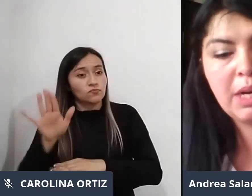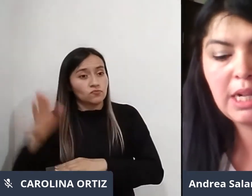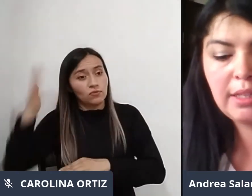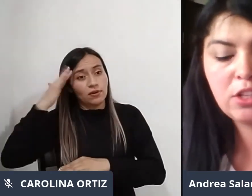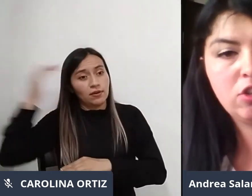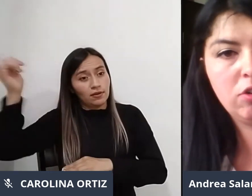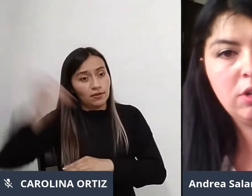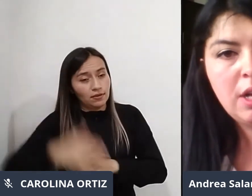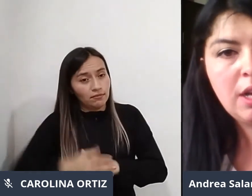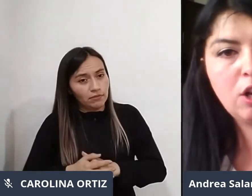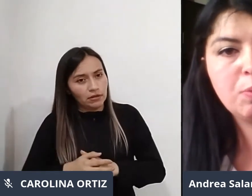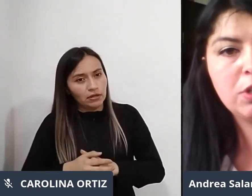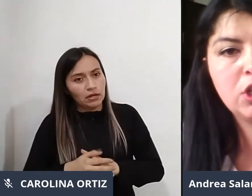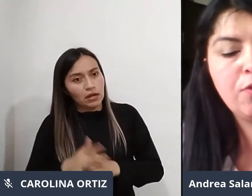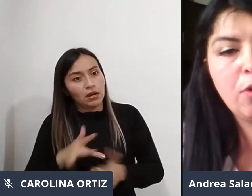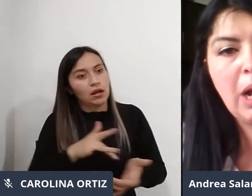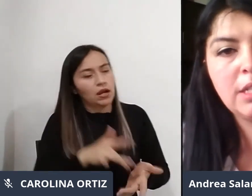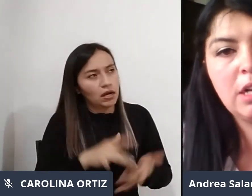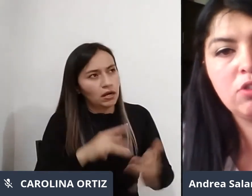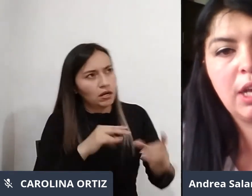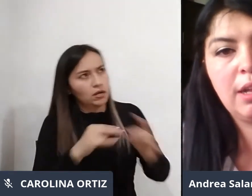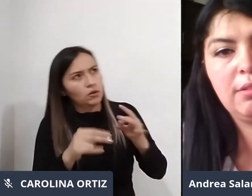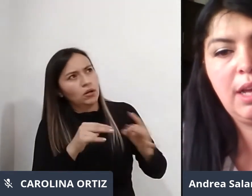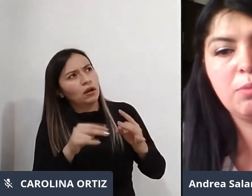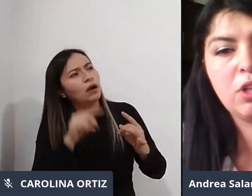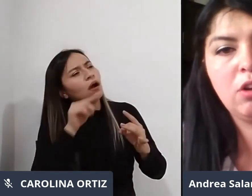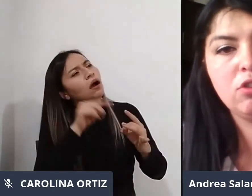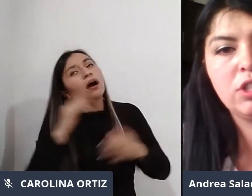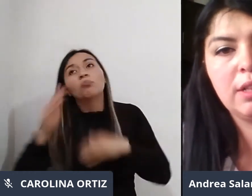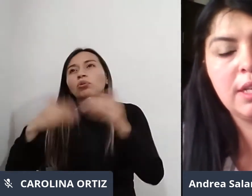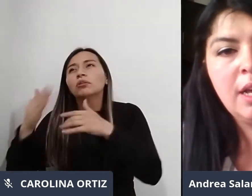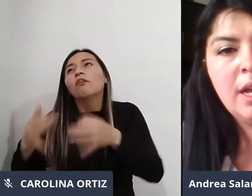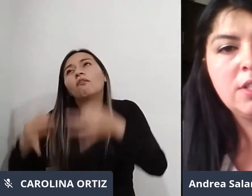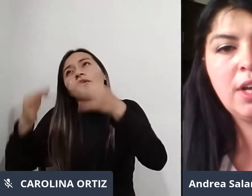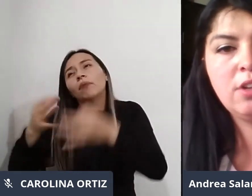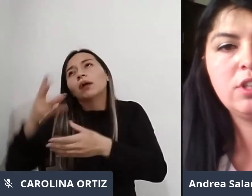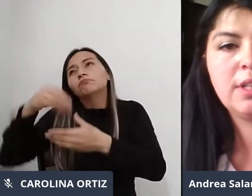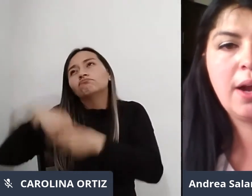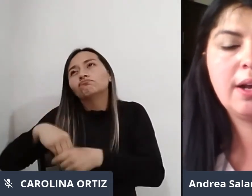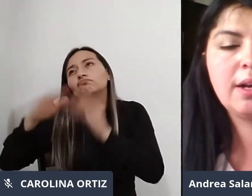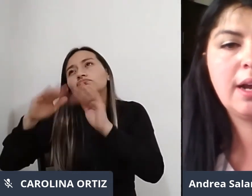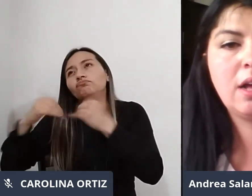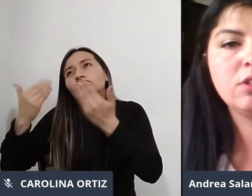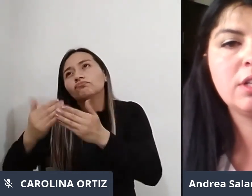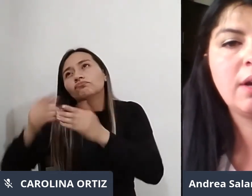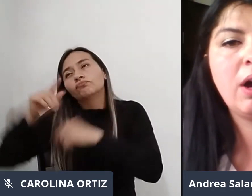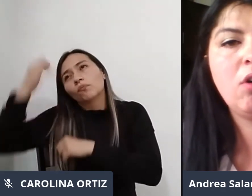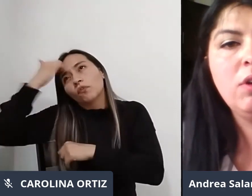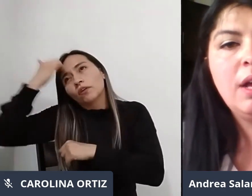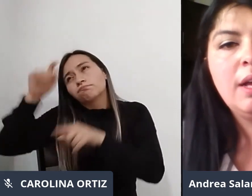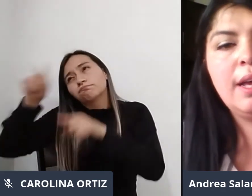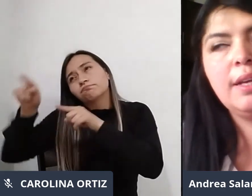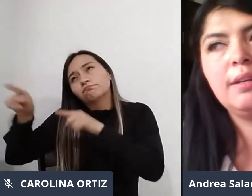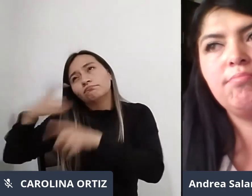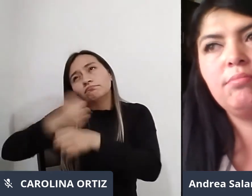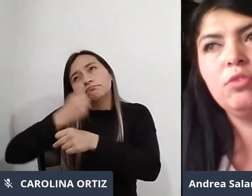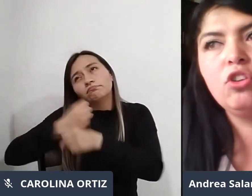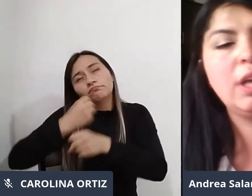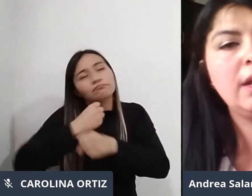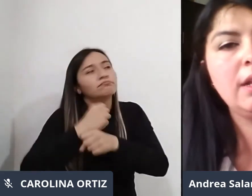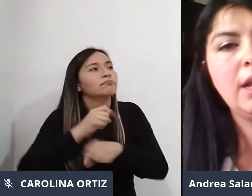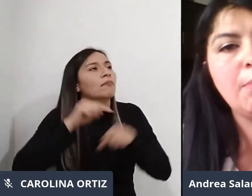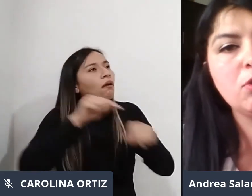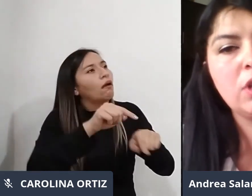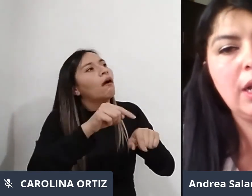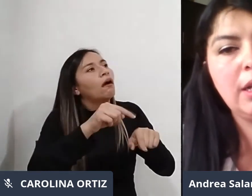llamar mucho más la atención que los procesos formales en los que, digamos que los docentes llenos y cargados de trabajo